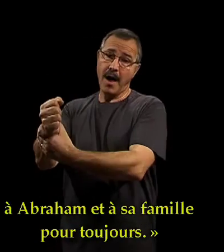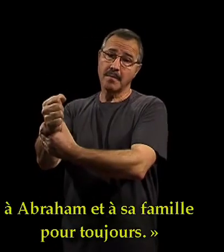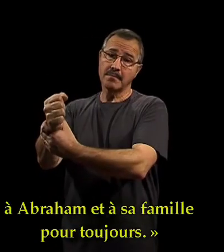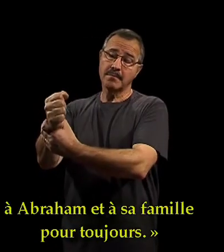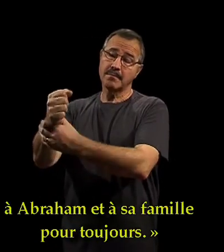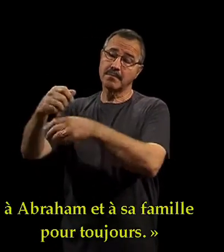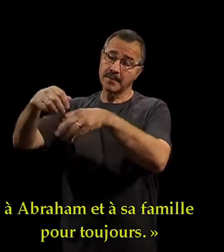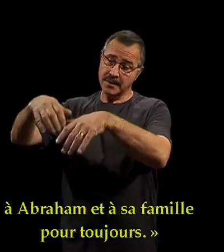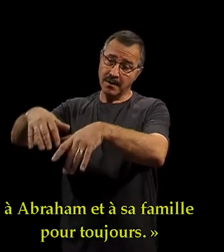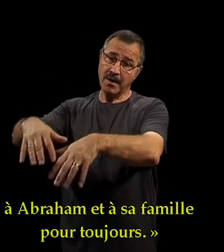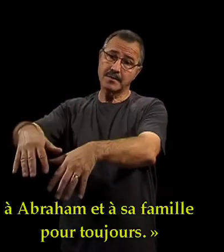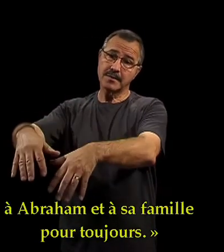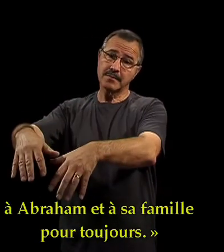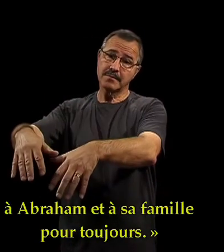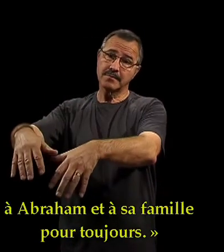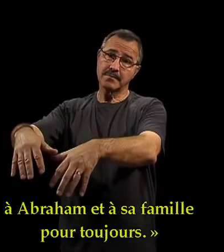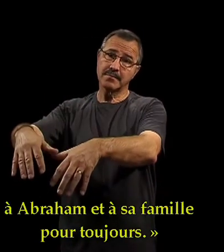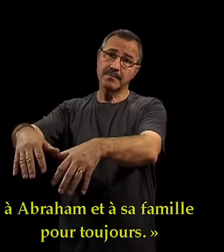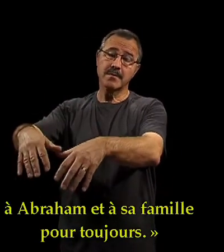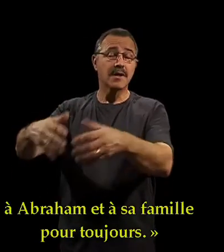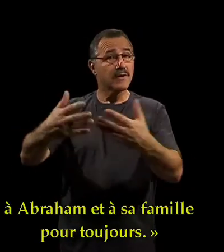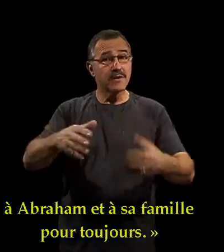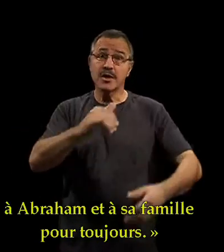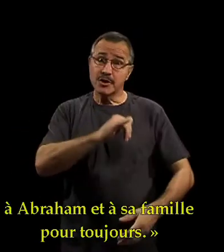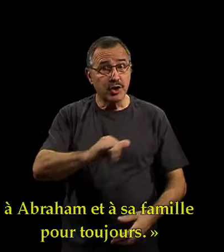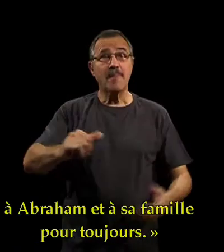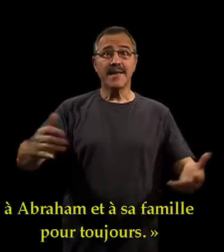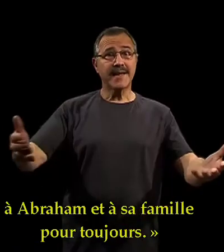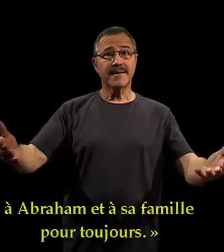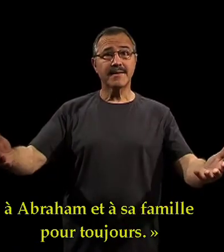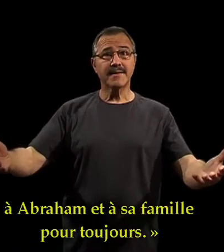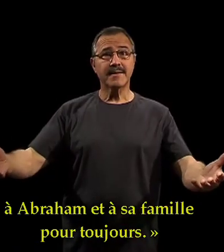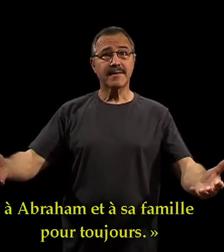à Abraham et à sa famille pour toujours.